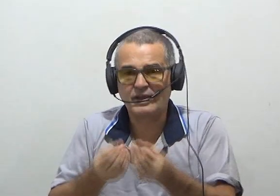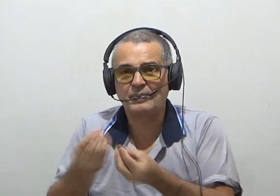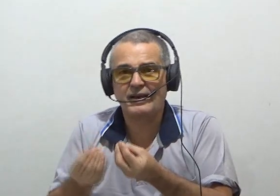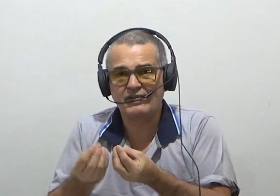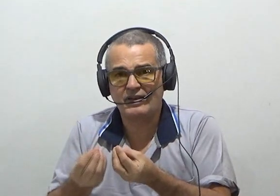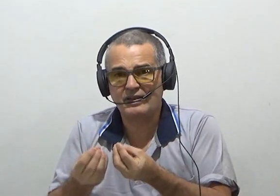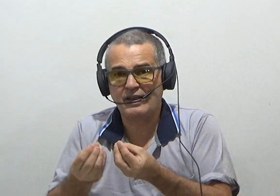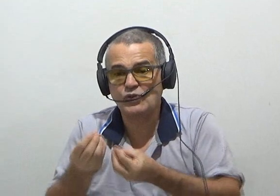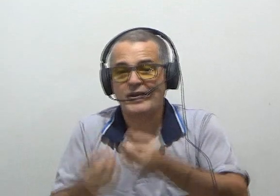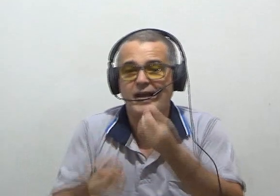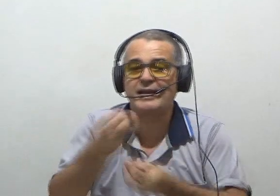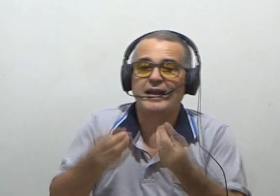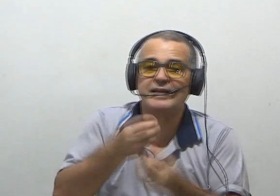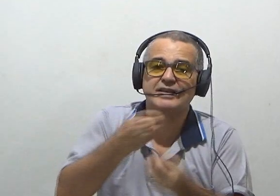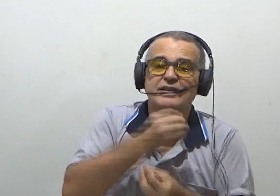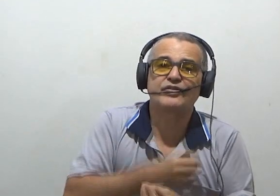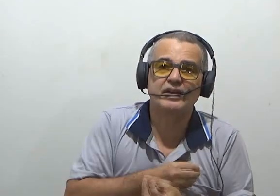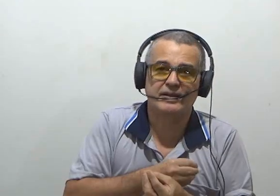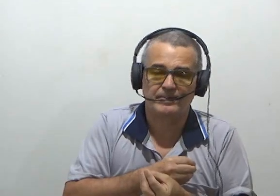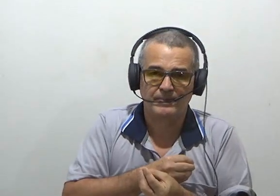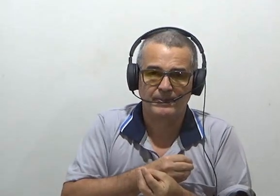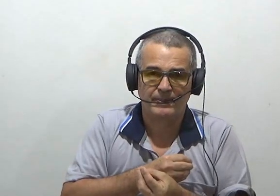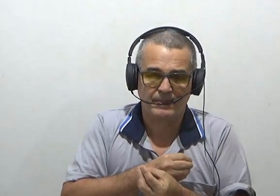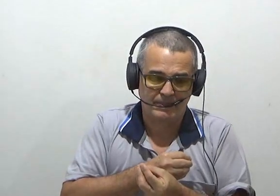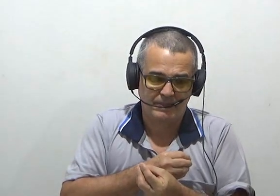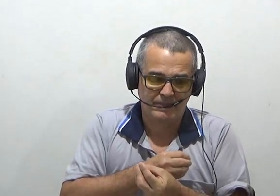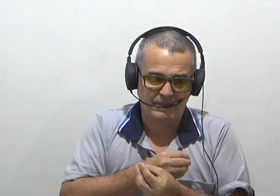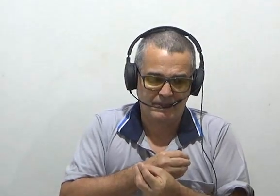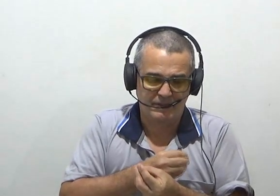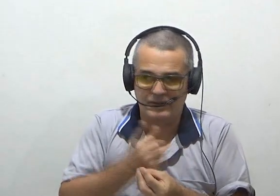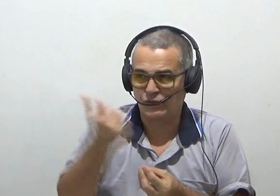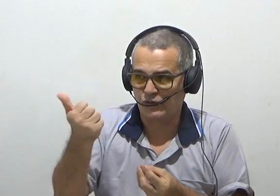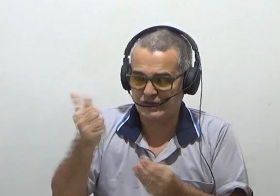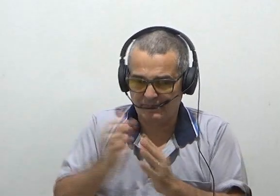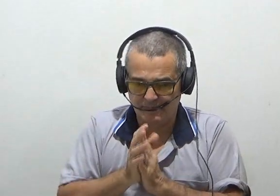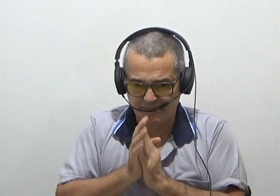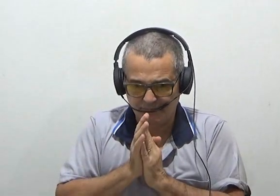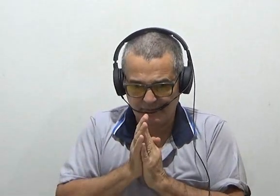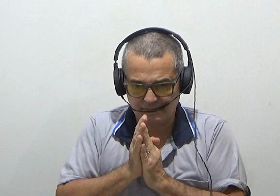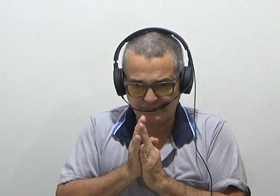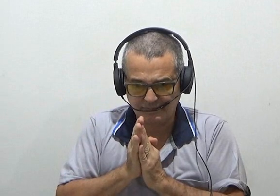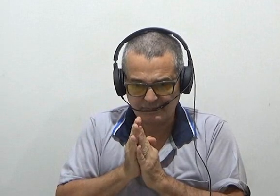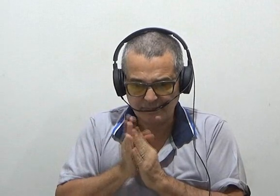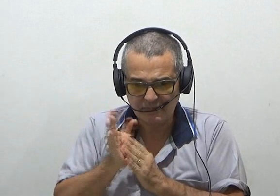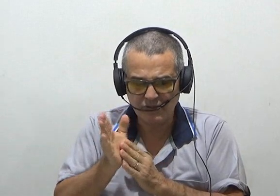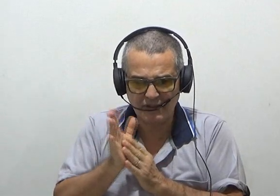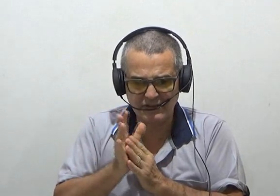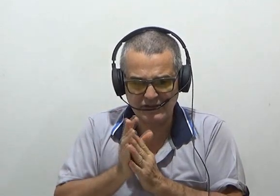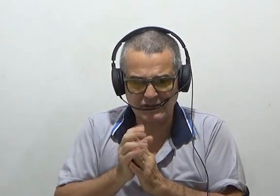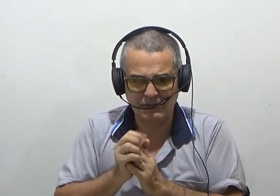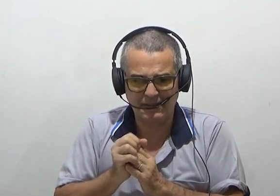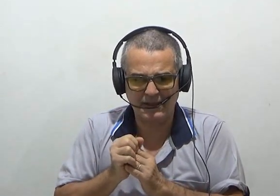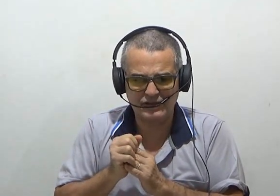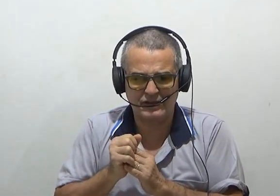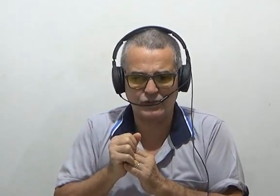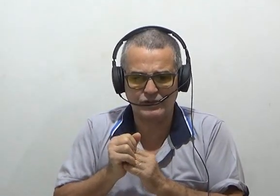Se não tem a palavra ingrediente, o que é que ela significa? Então hoje, eu estava